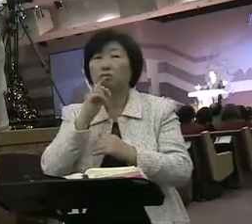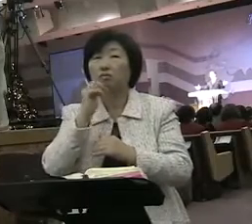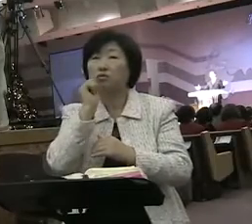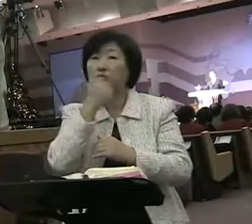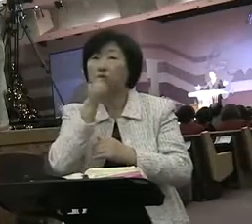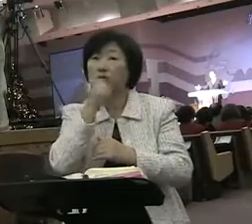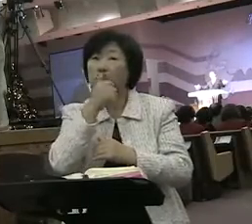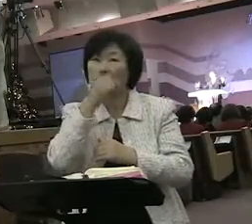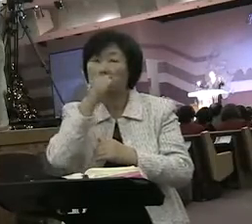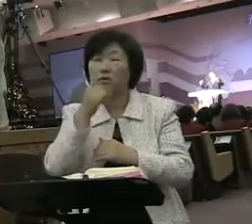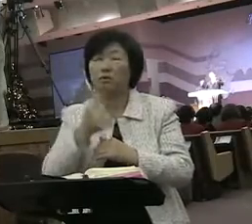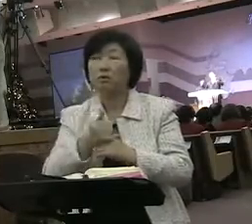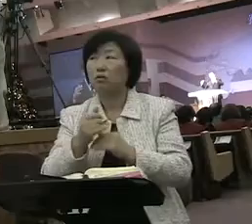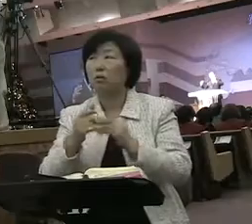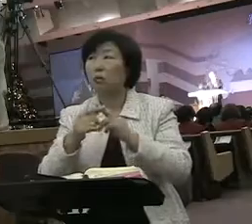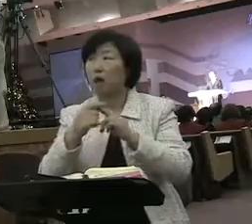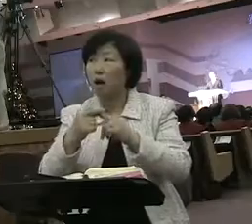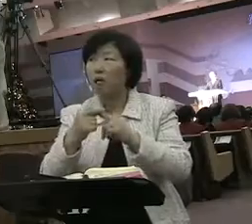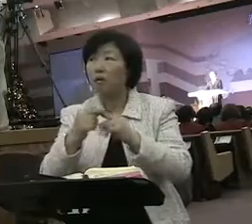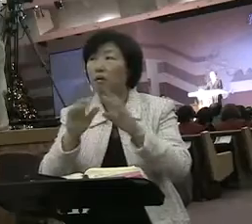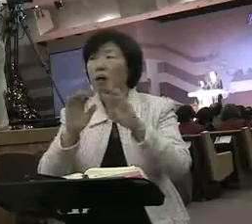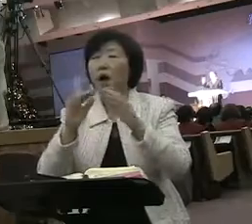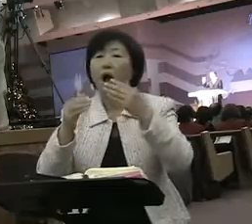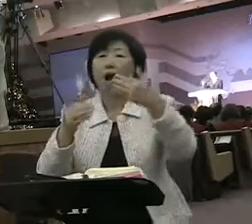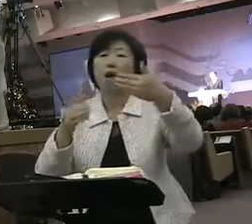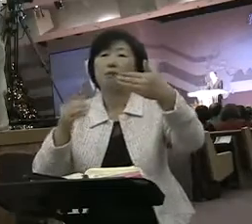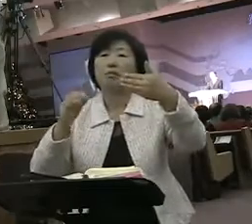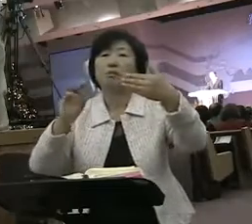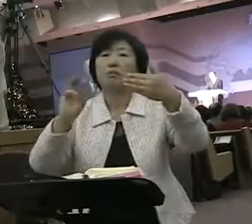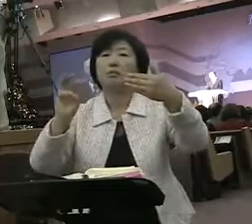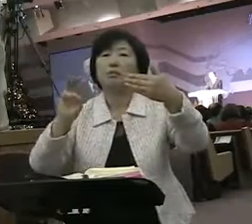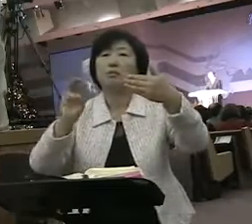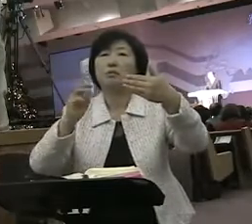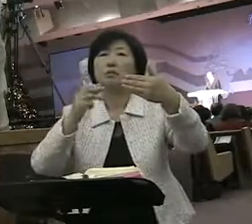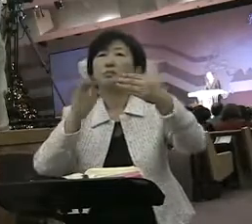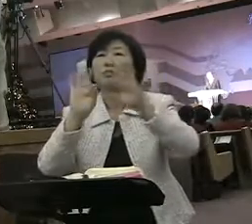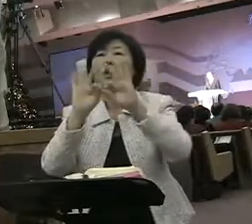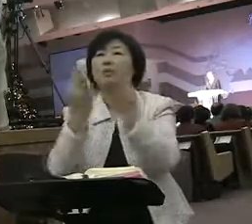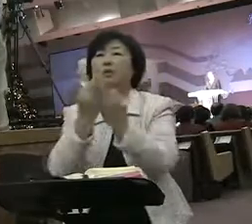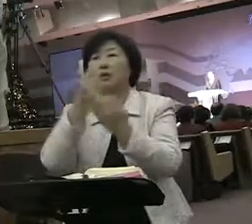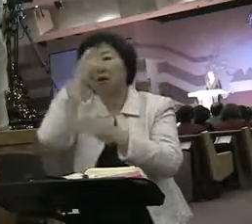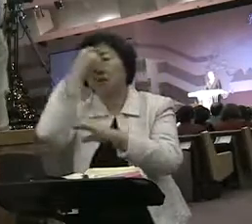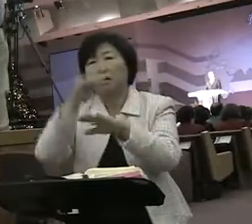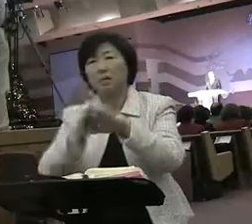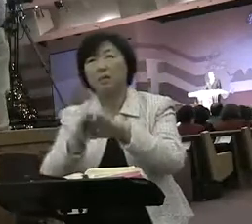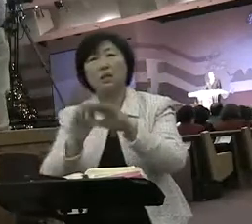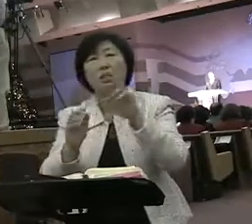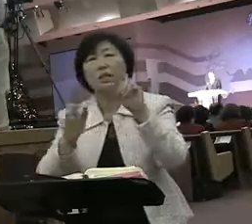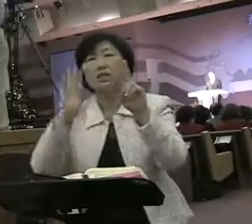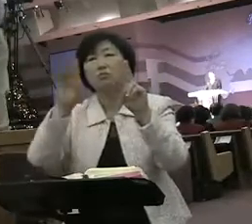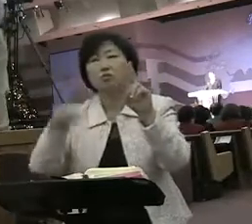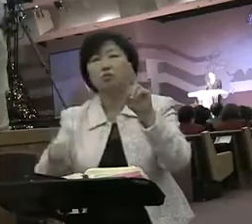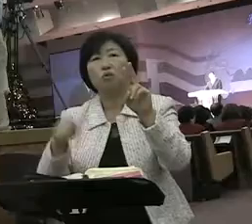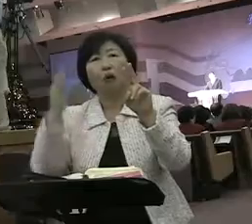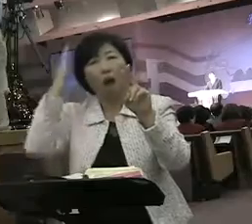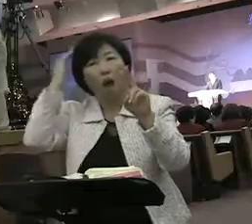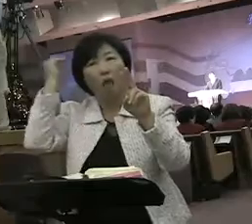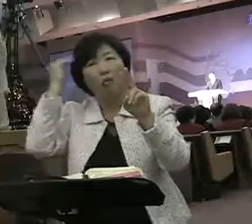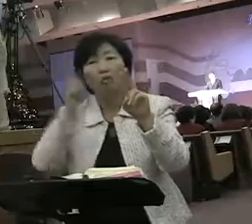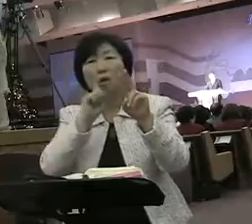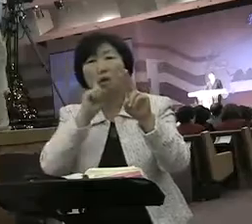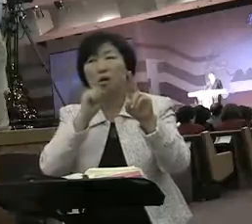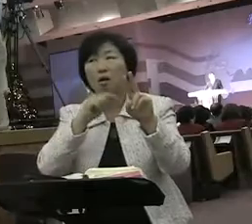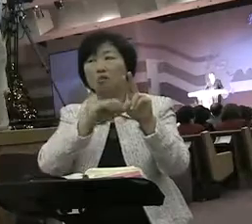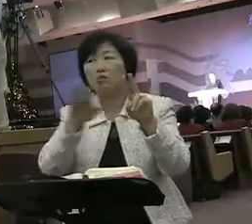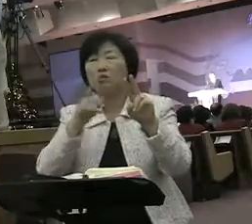함께 9시 반에는 패밀리 예배로 드려주시고 2부 예배 11시 반에는 우리 한국말, 우리말로 예배